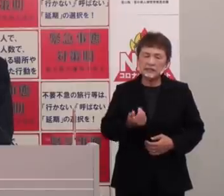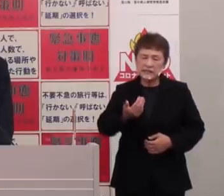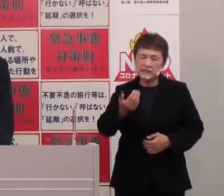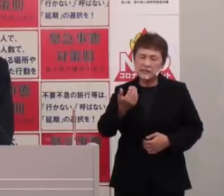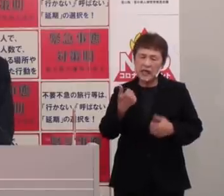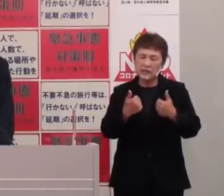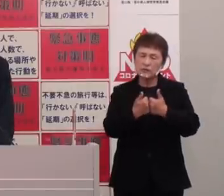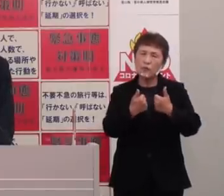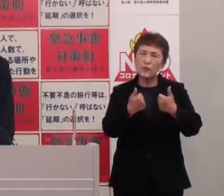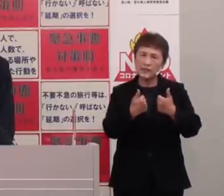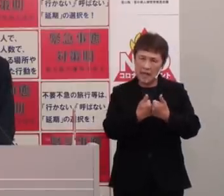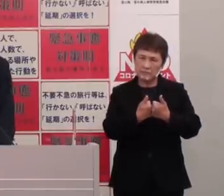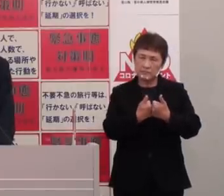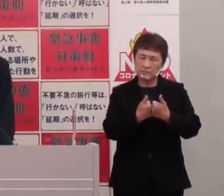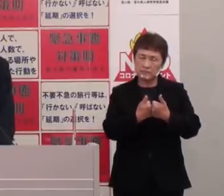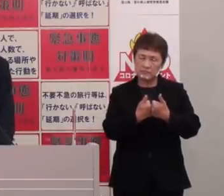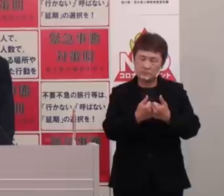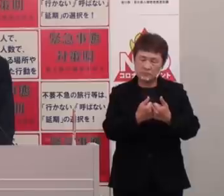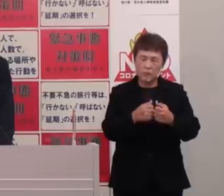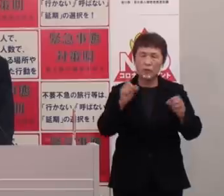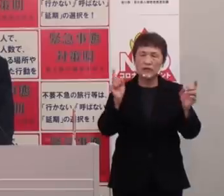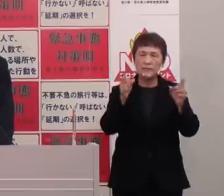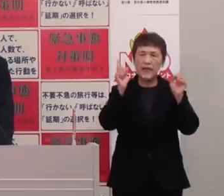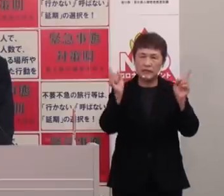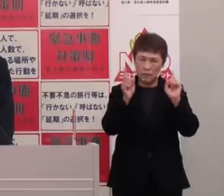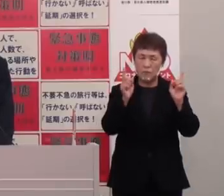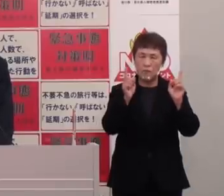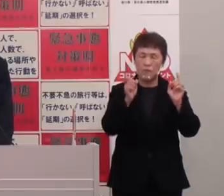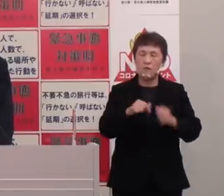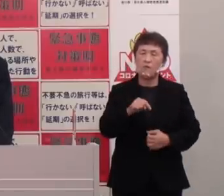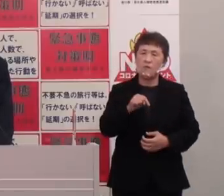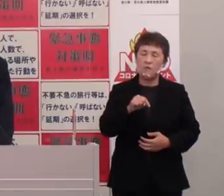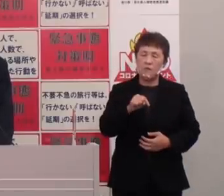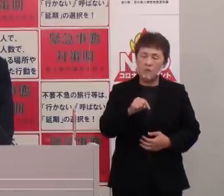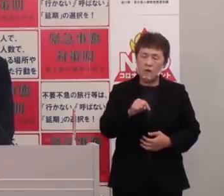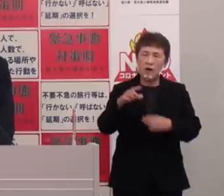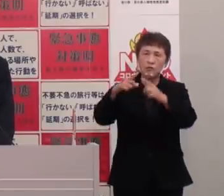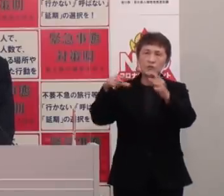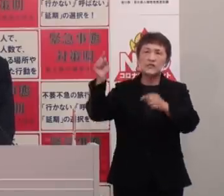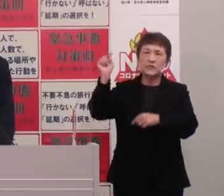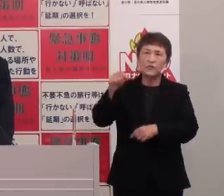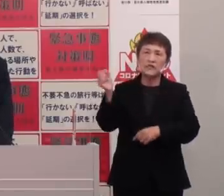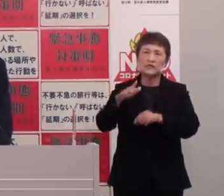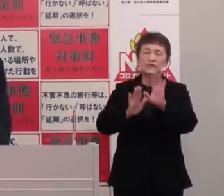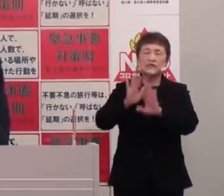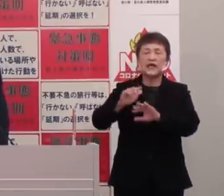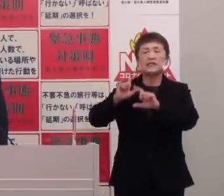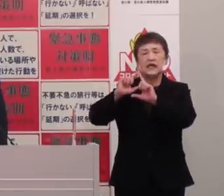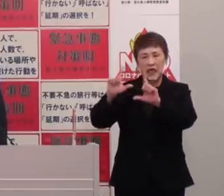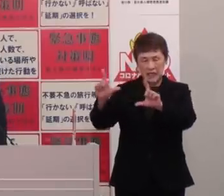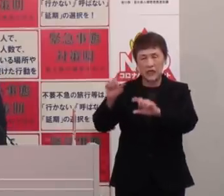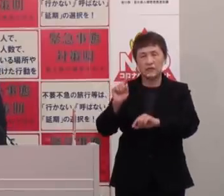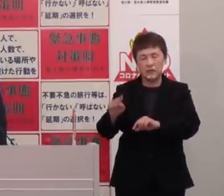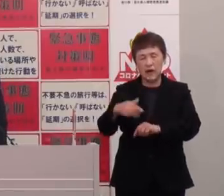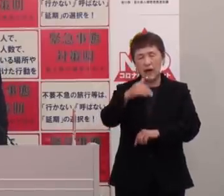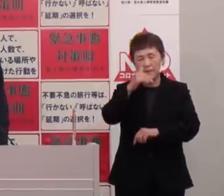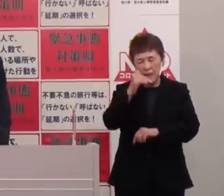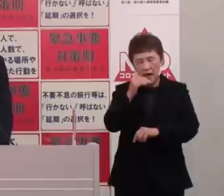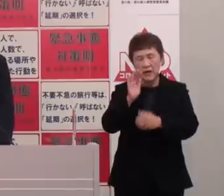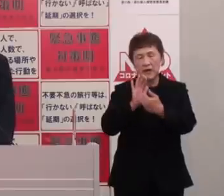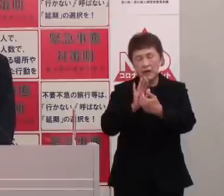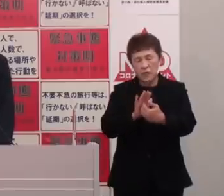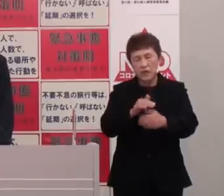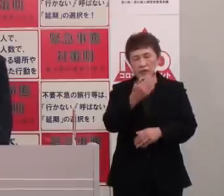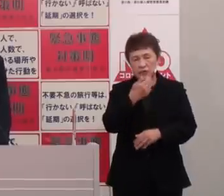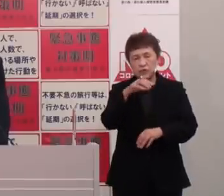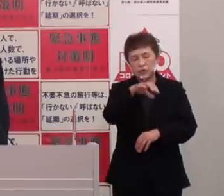対象となる催し物イベント等のうち、国の緊急事態宣言またはまん延防止等重